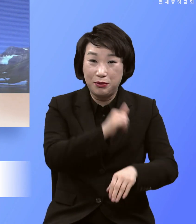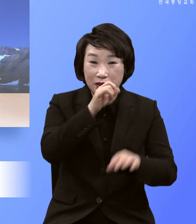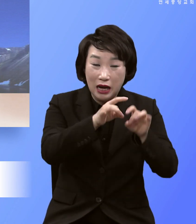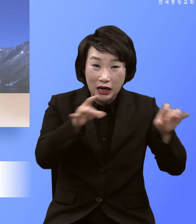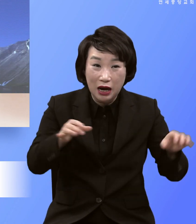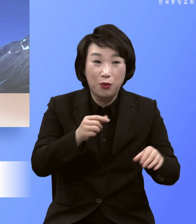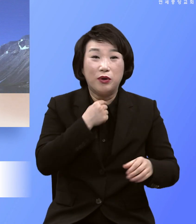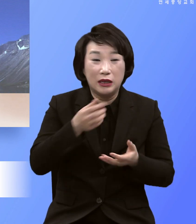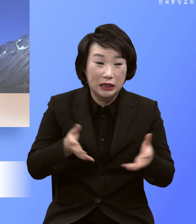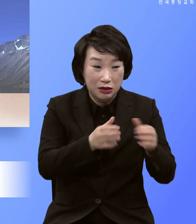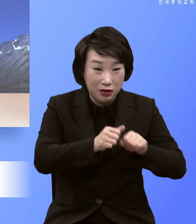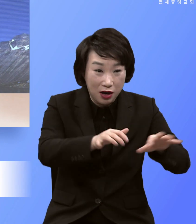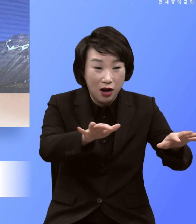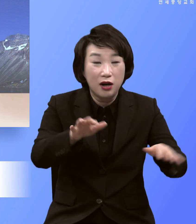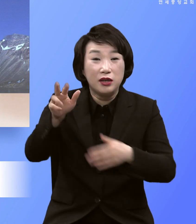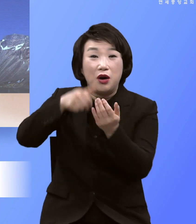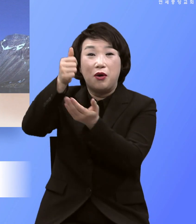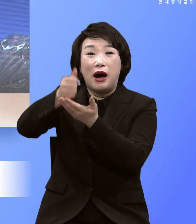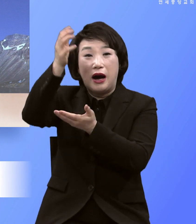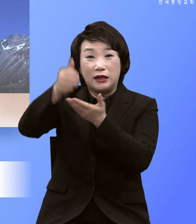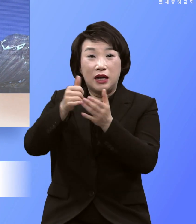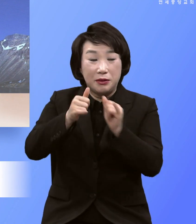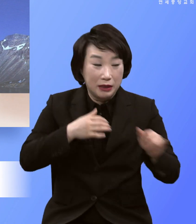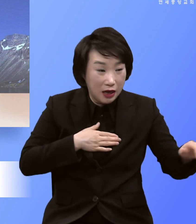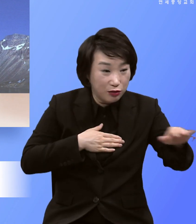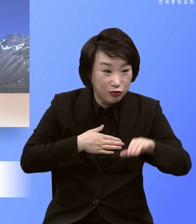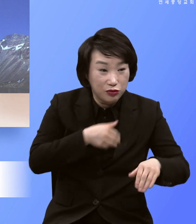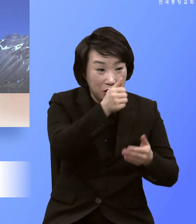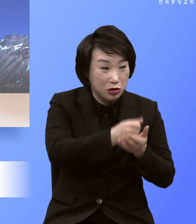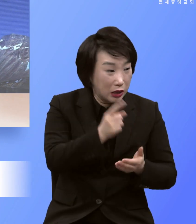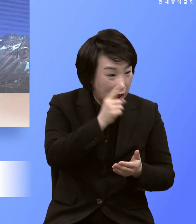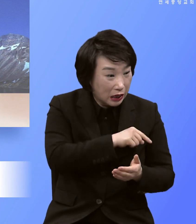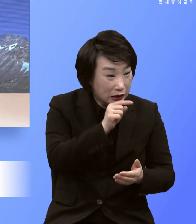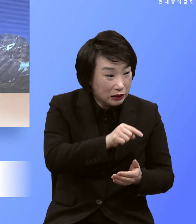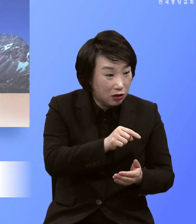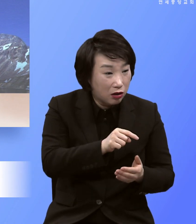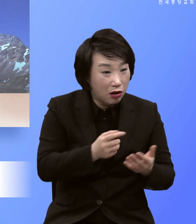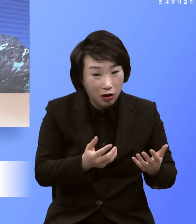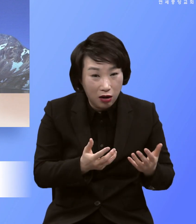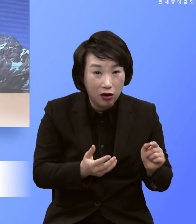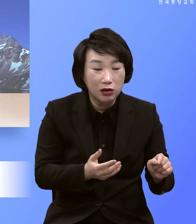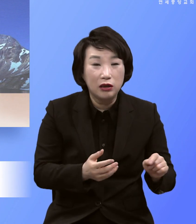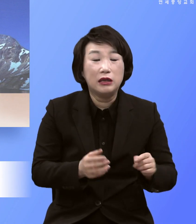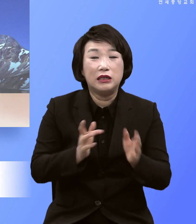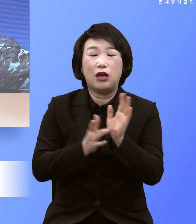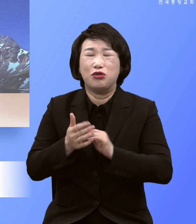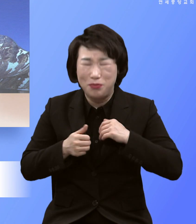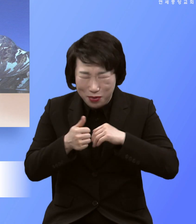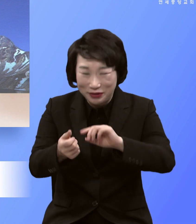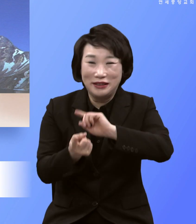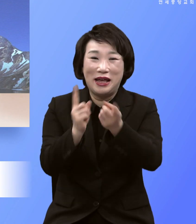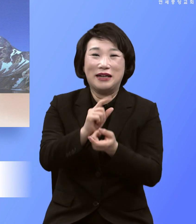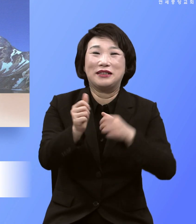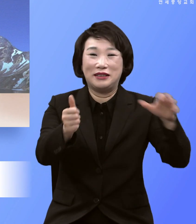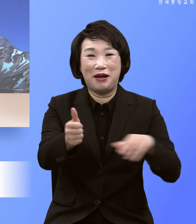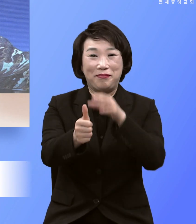그렇다하여 각기 제 길로 갔거늘 여호와께서는 우리 무리의 죄악을 그에게